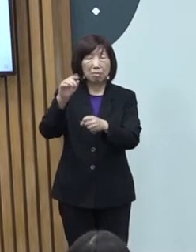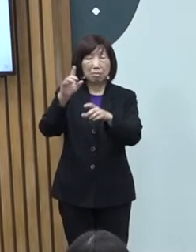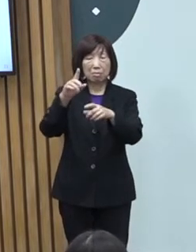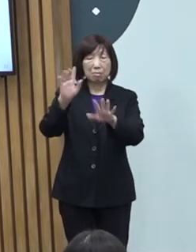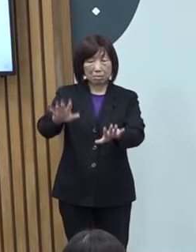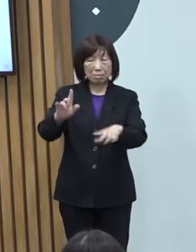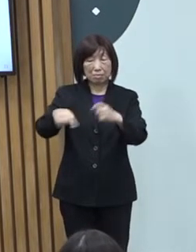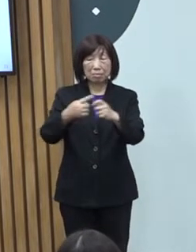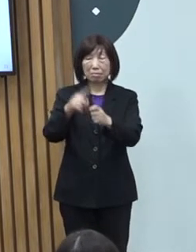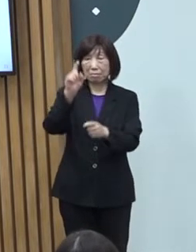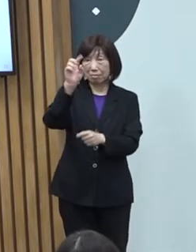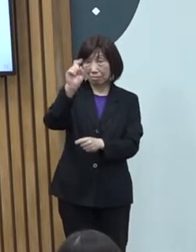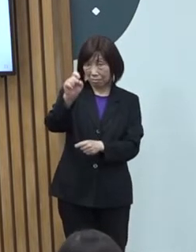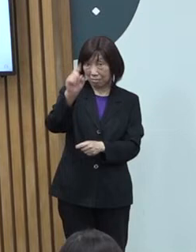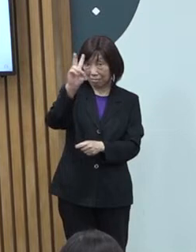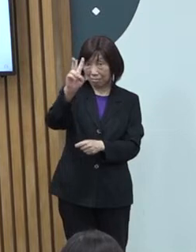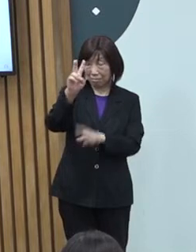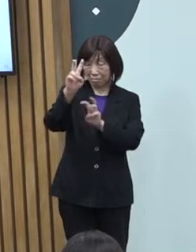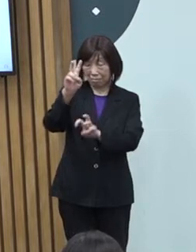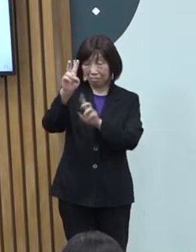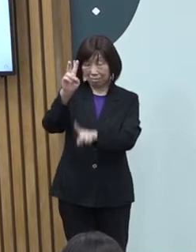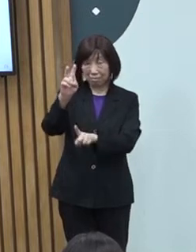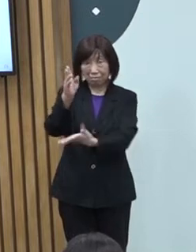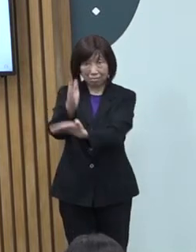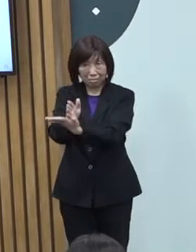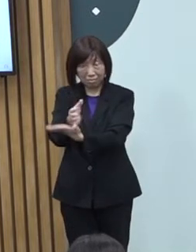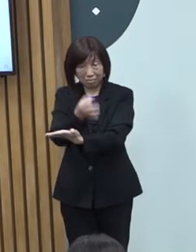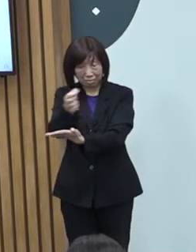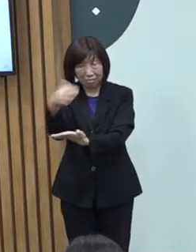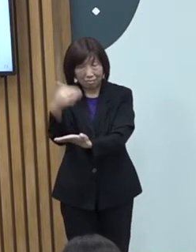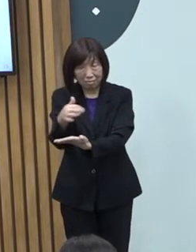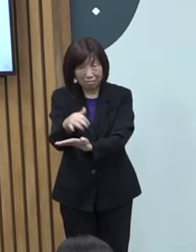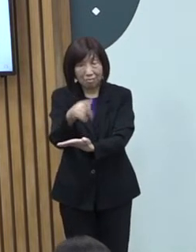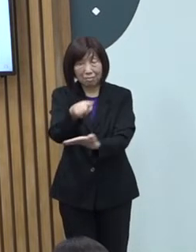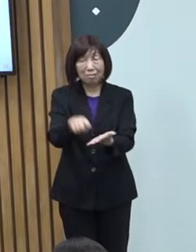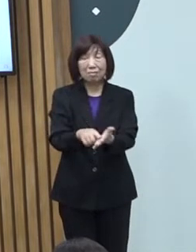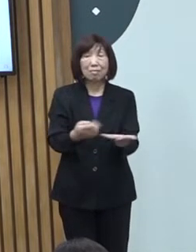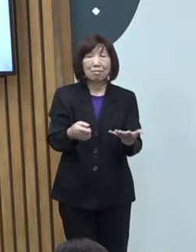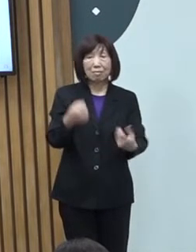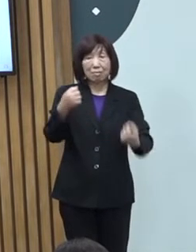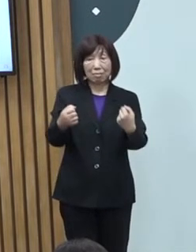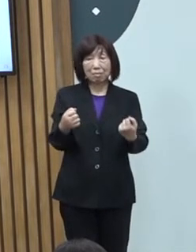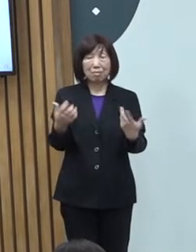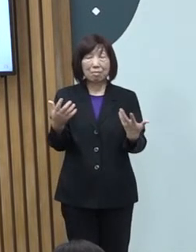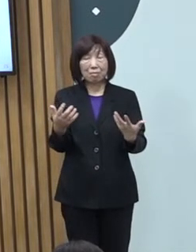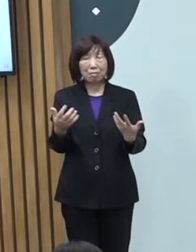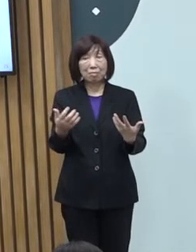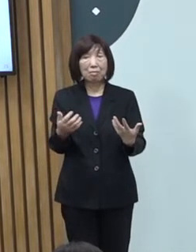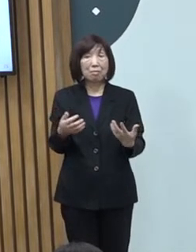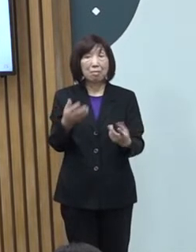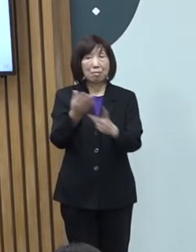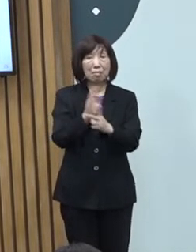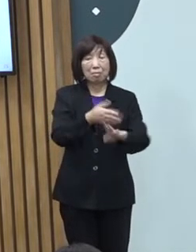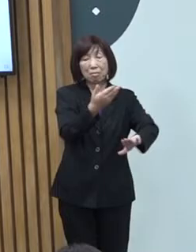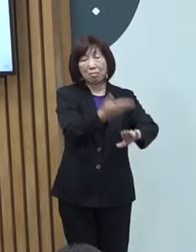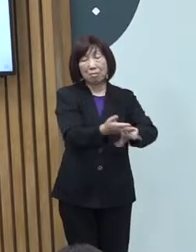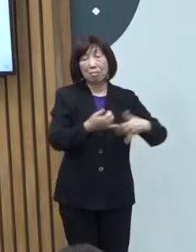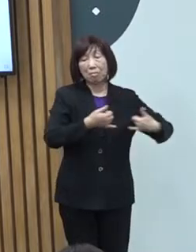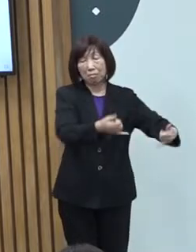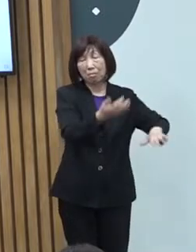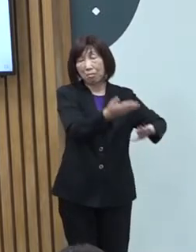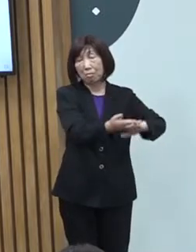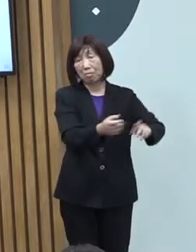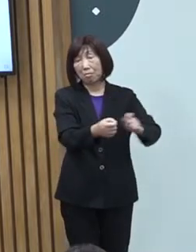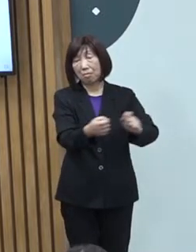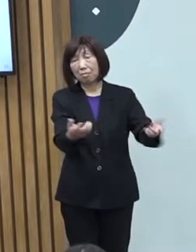12月31日，那这个车辆如果行驶或者是停放，停放也不可以哦，停放在公共道路被查获，